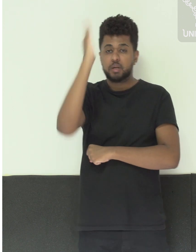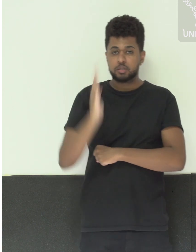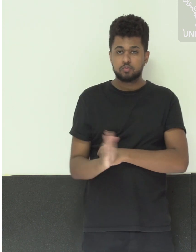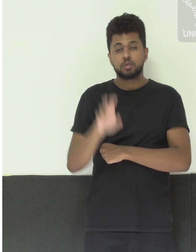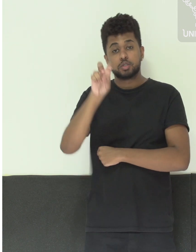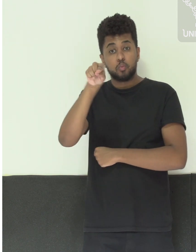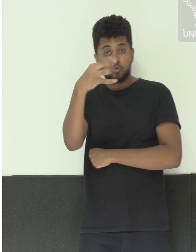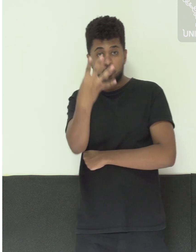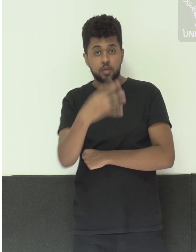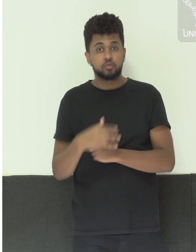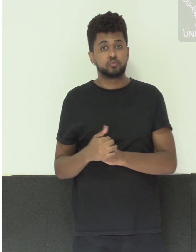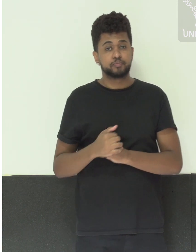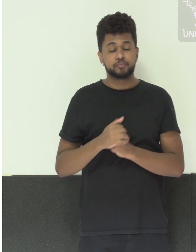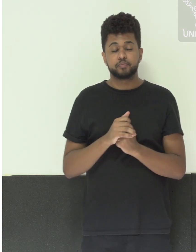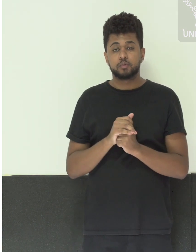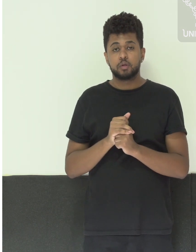5.4